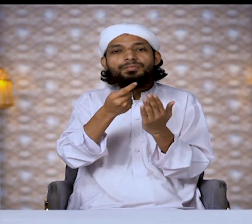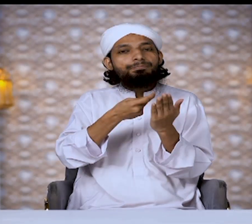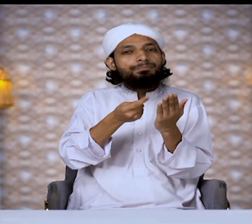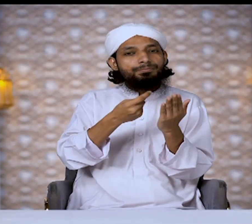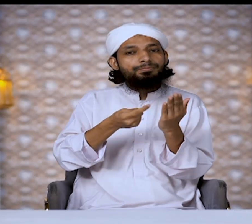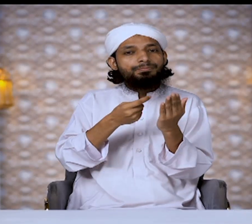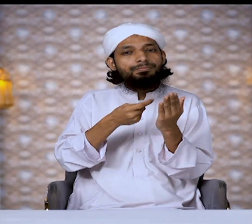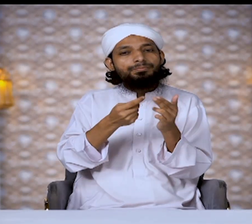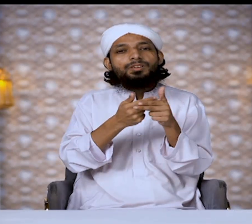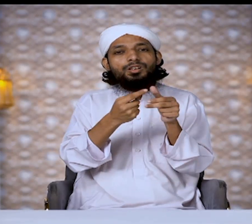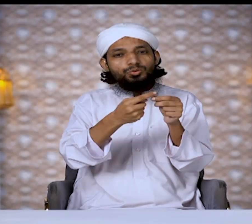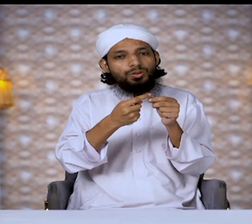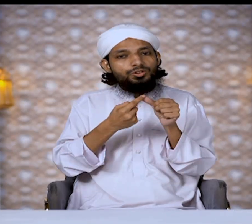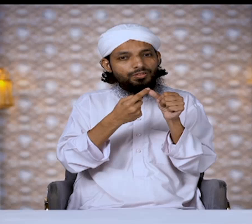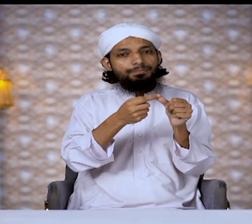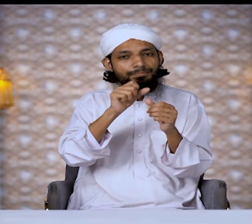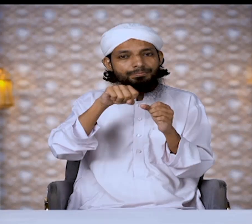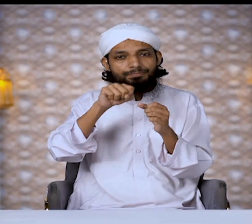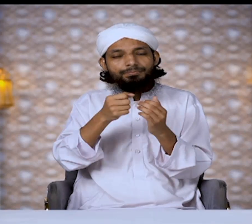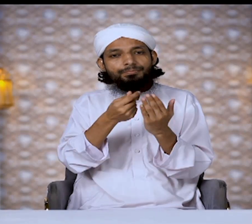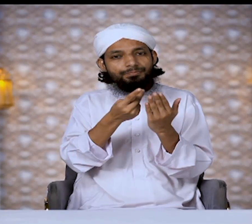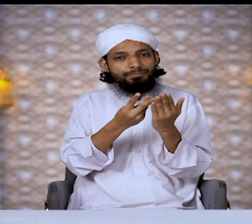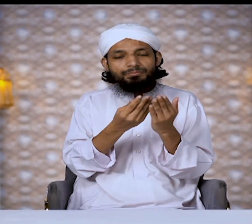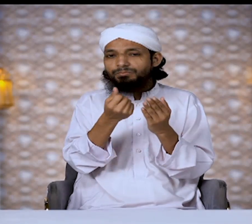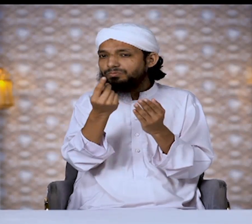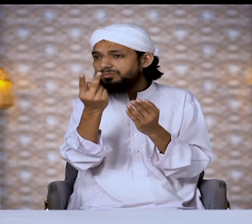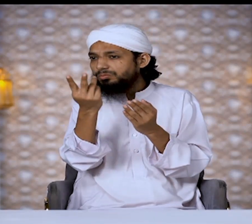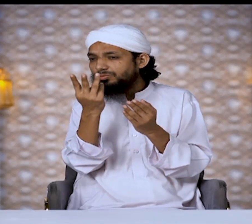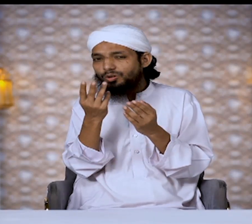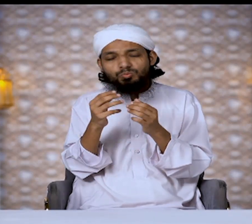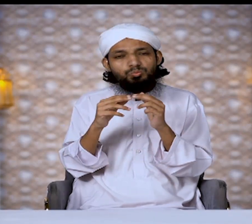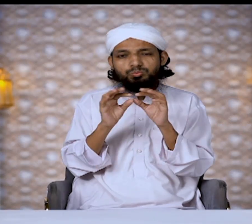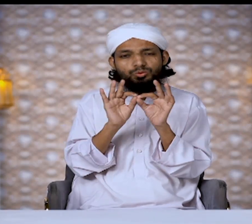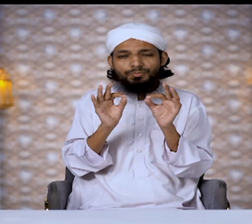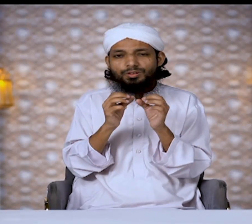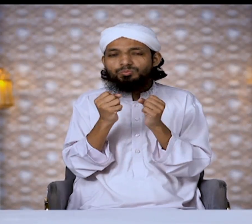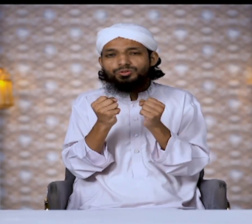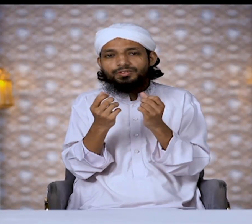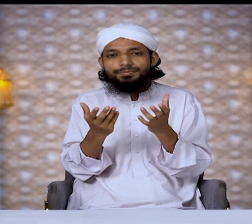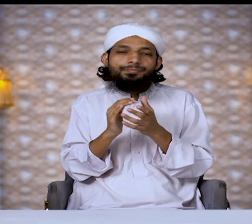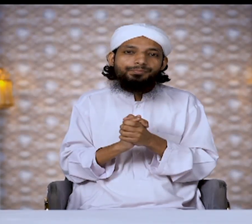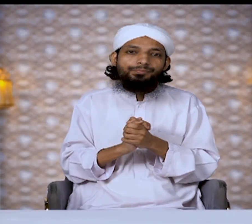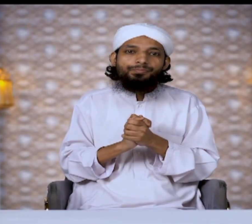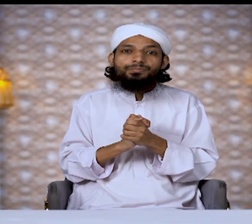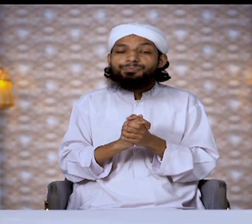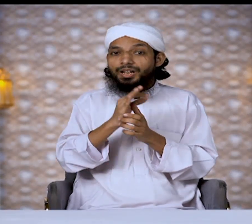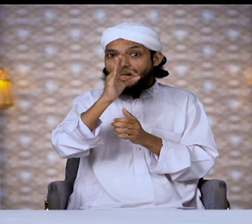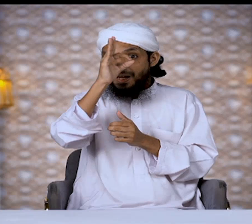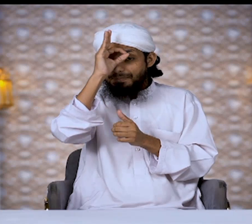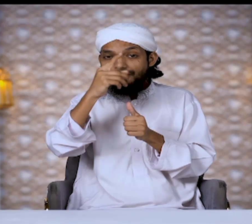بہت سے مقالات، مکتوبات، ملفوظات وغیرہ بھی ہیں جن کی تعداد کا صحیح اندازہ نہیں ہو سکا۔ علم کا چشمہ